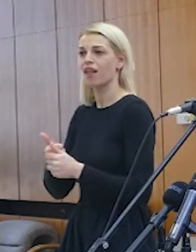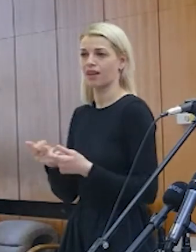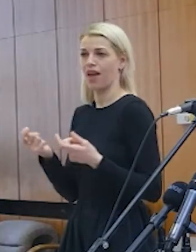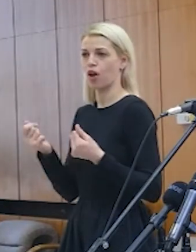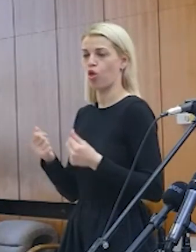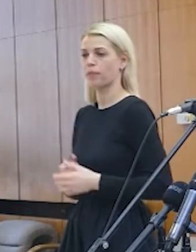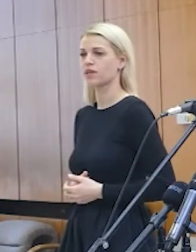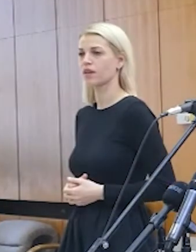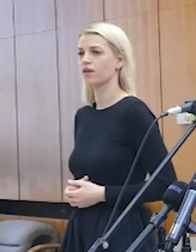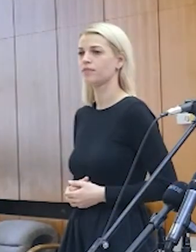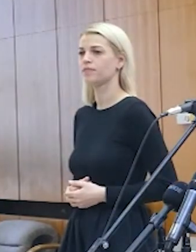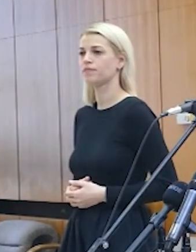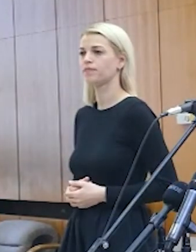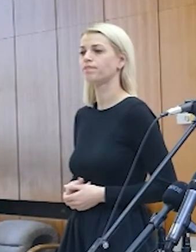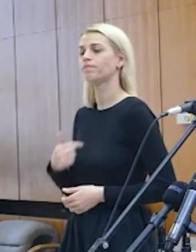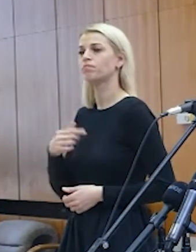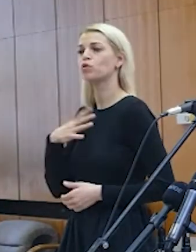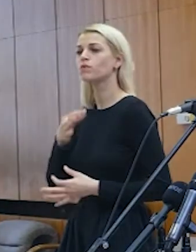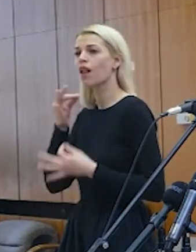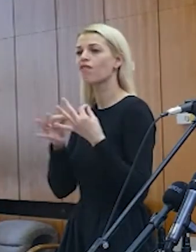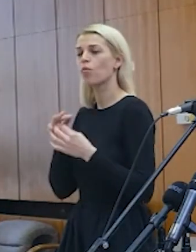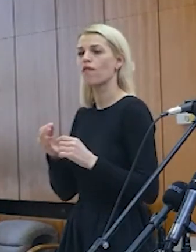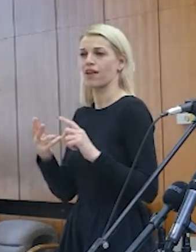ekonomické a tu by som chcel informovať